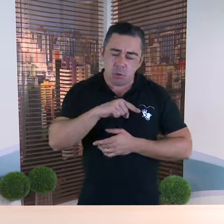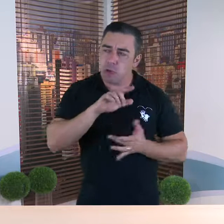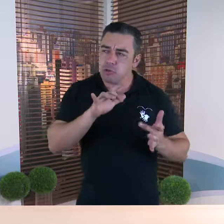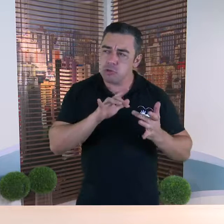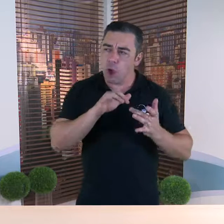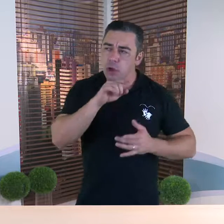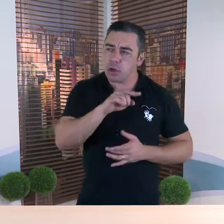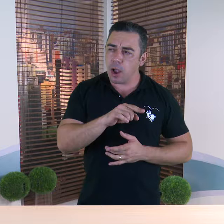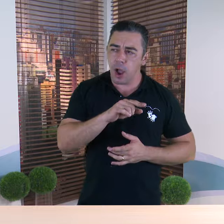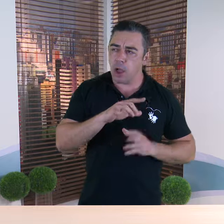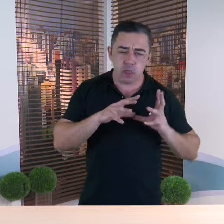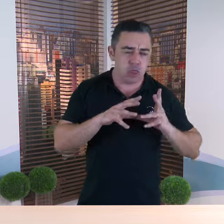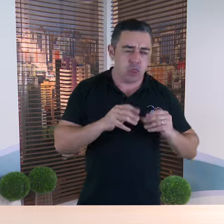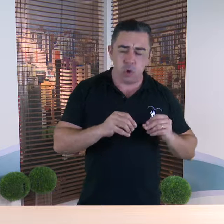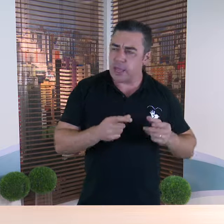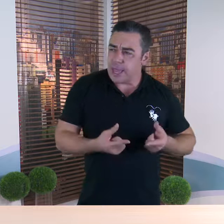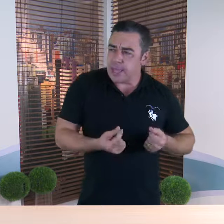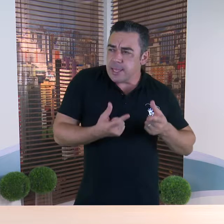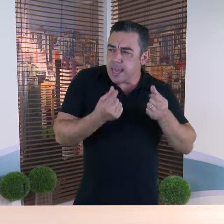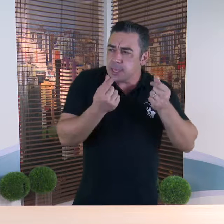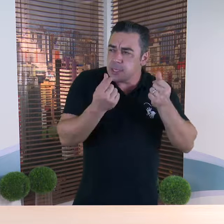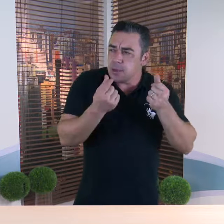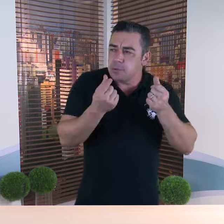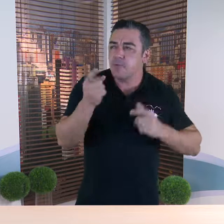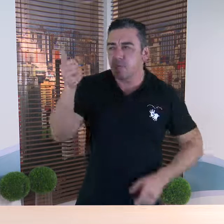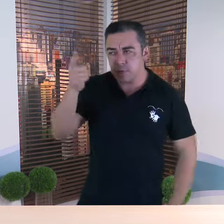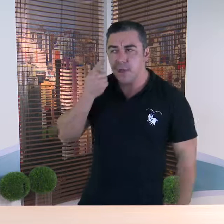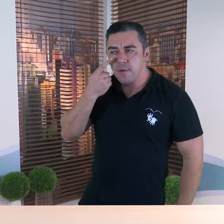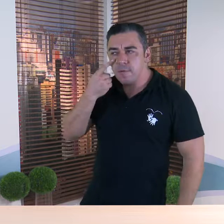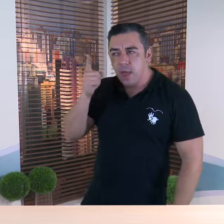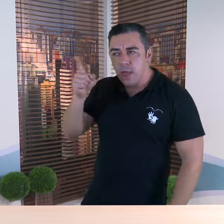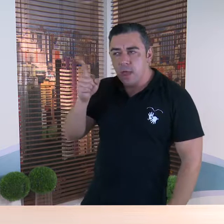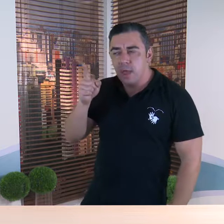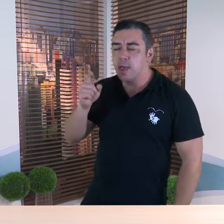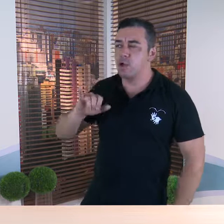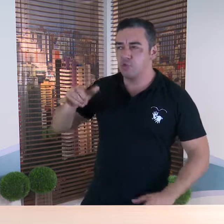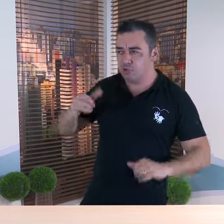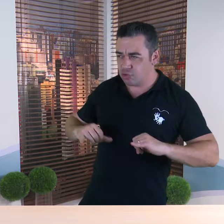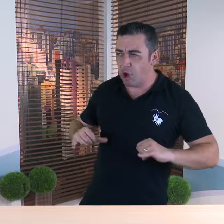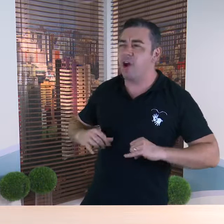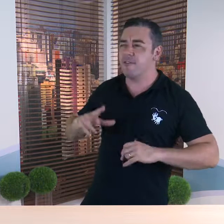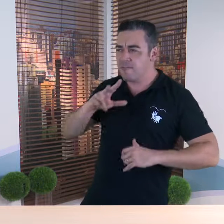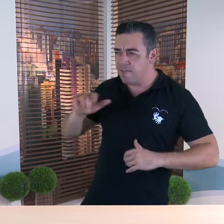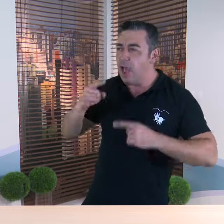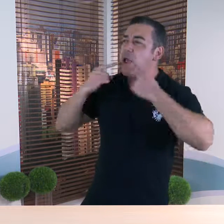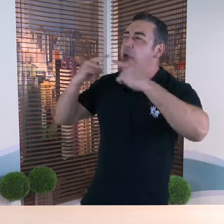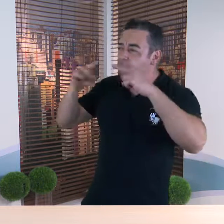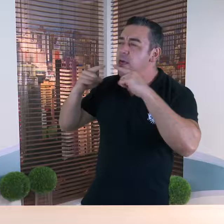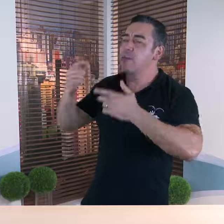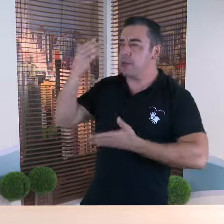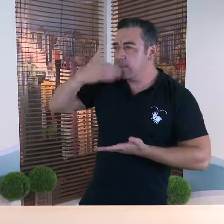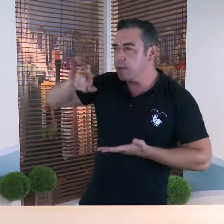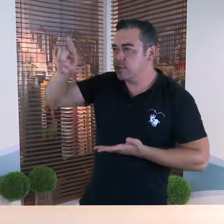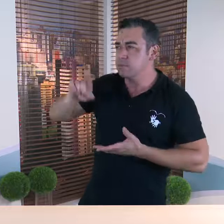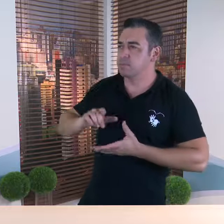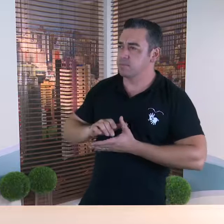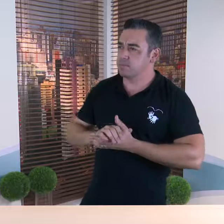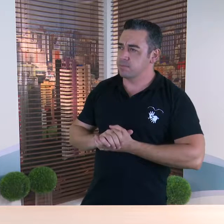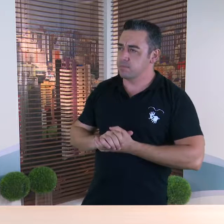mão, e toca-lhe em tudo quanto tem, e verás se não blasfema de ti na tua